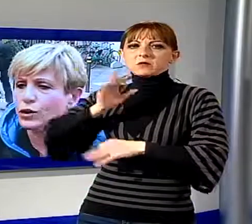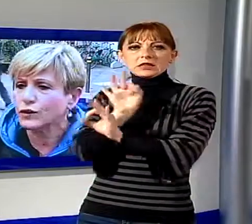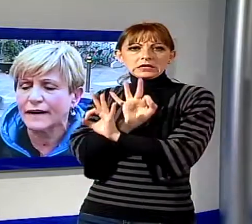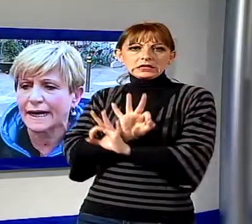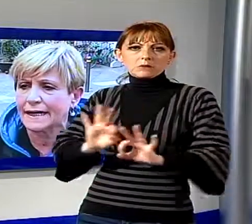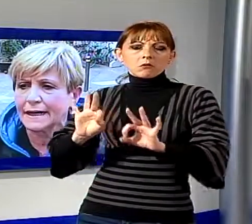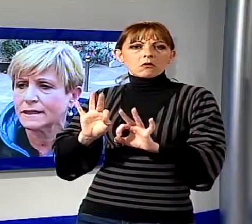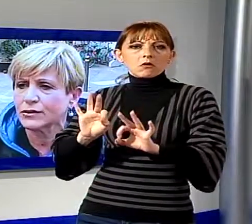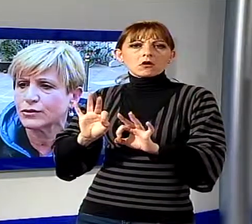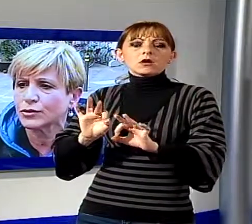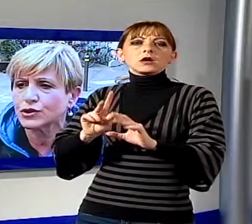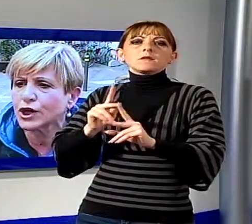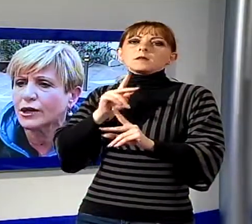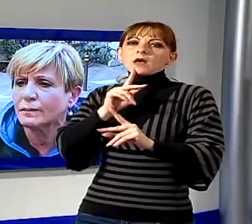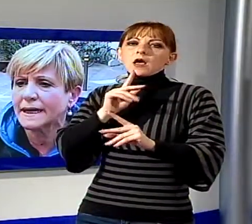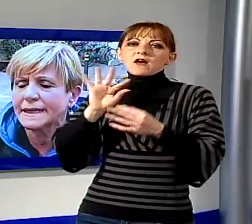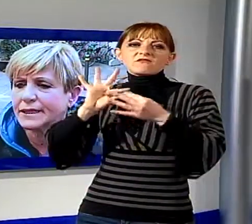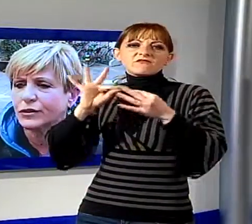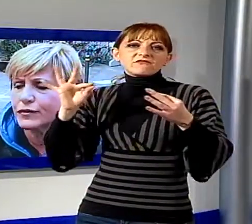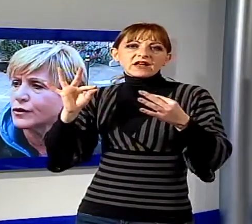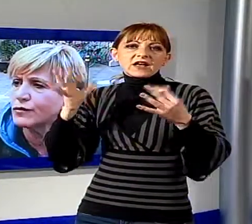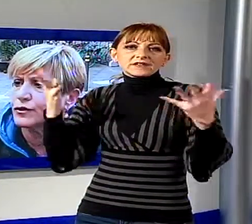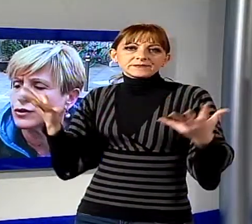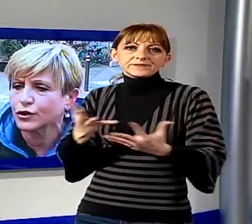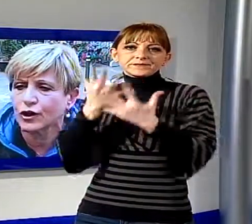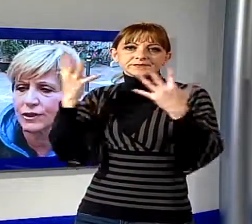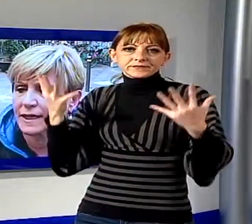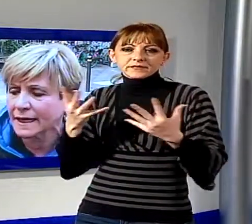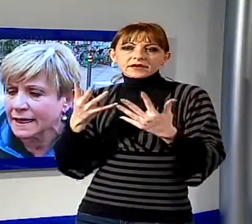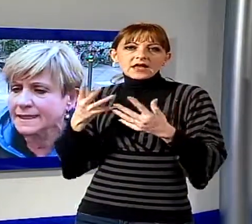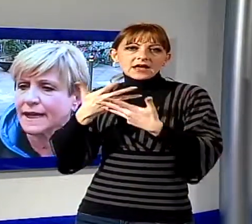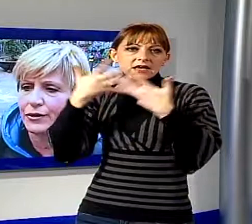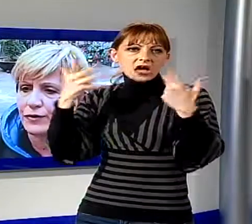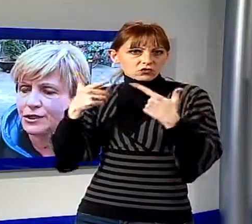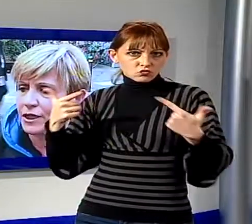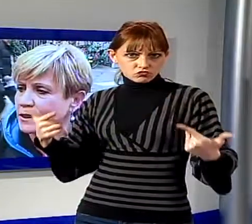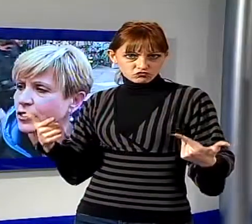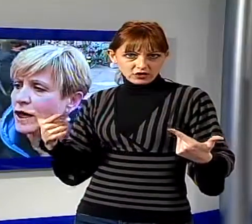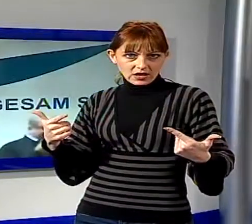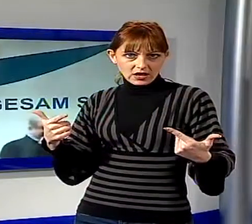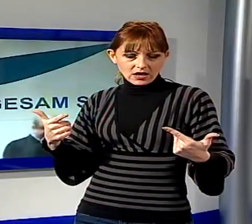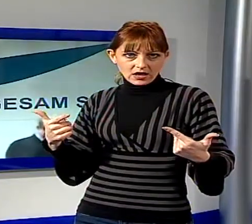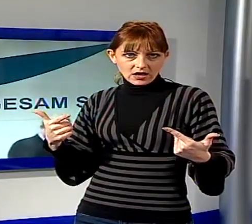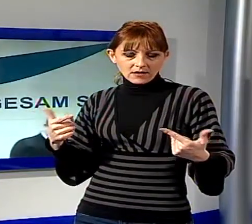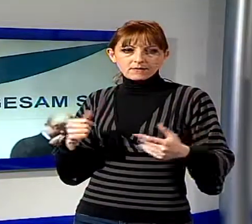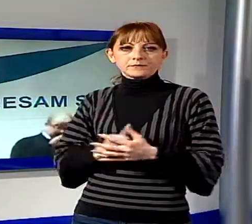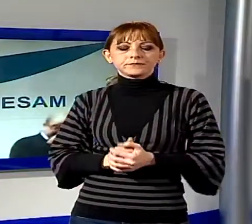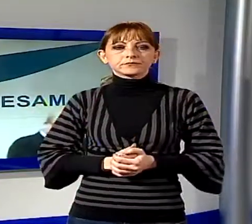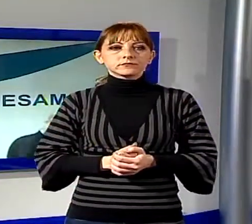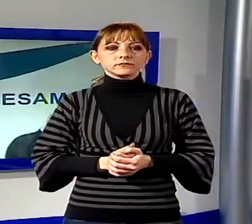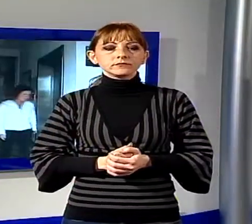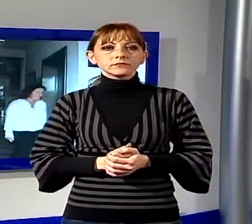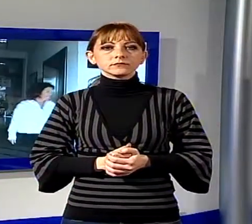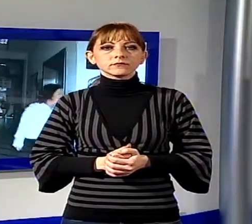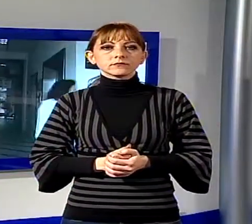discorsi molto vaghi, non ci hanno mai detto fino in fondo cosa stanno facendo. In una nota ufficiale